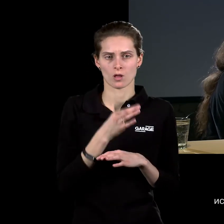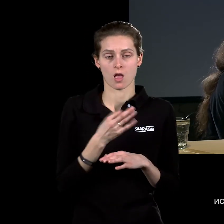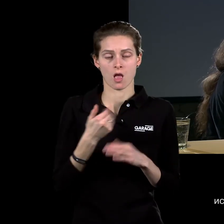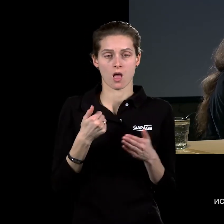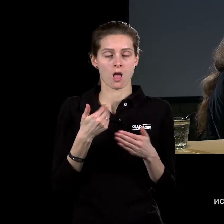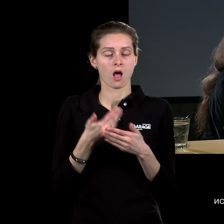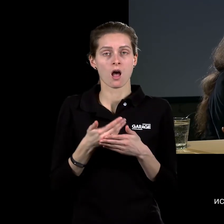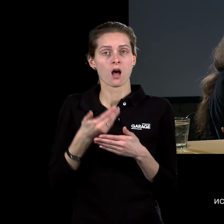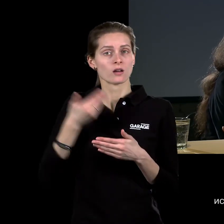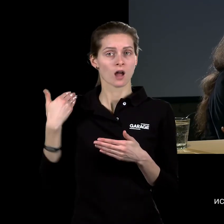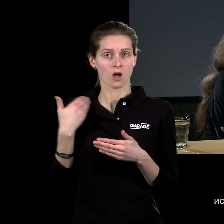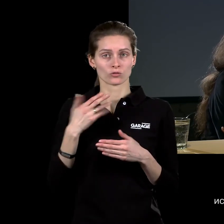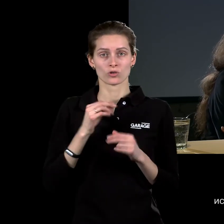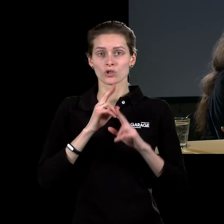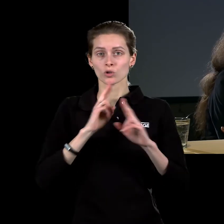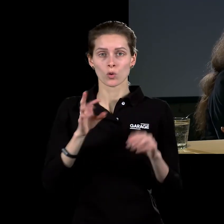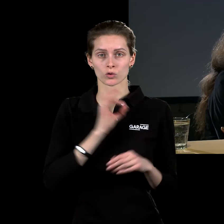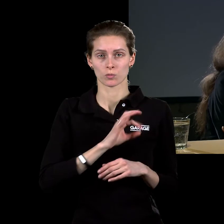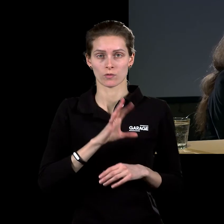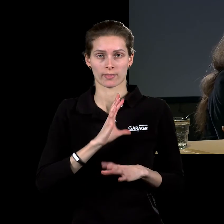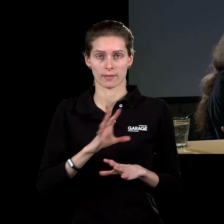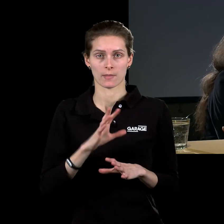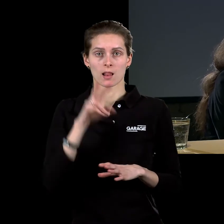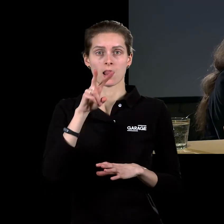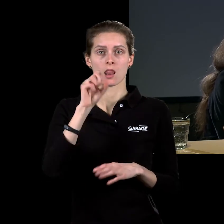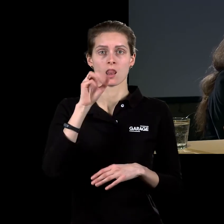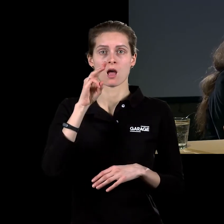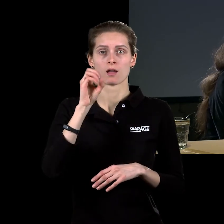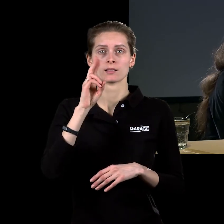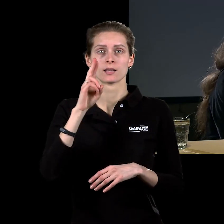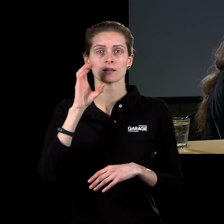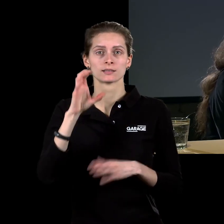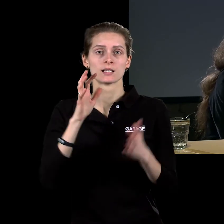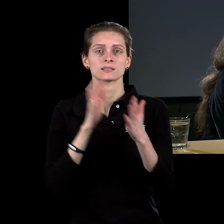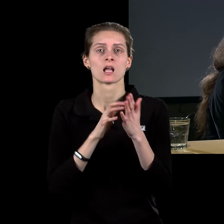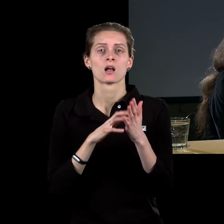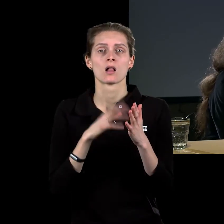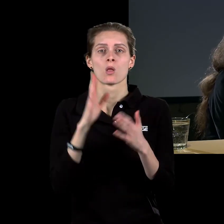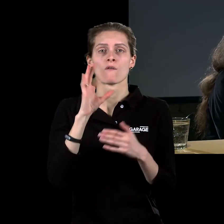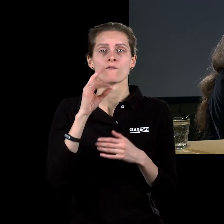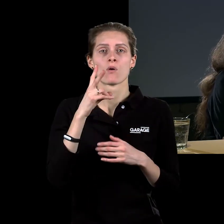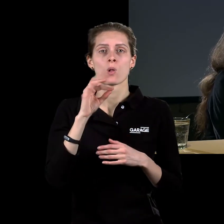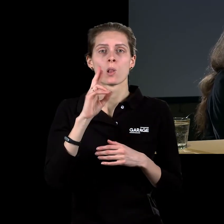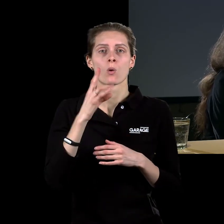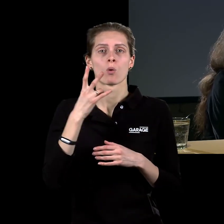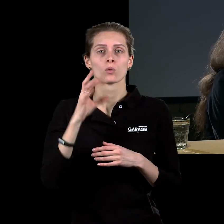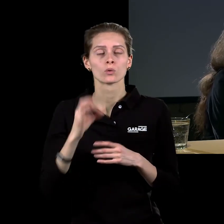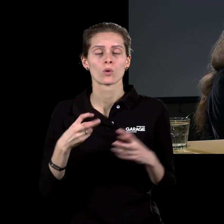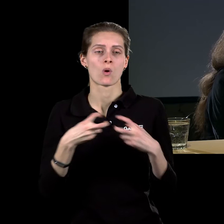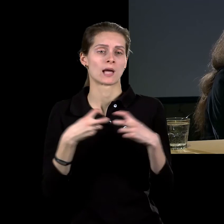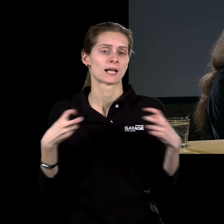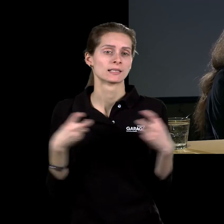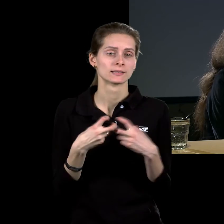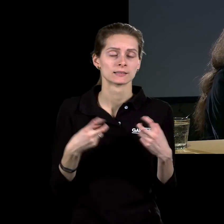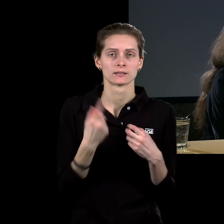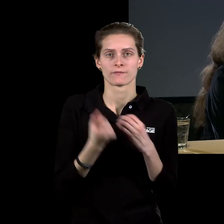не использовал, она начинает работать с латексом, со стекловолокном, с резиной, с тем, что вызывает как раз вот